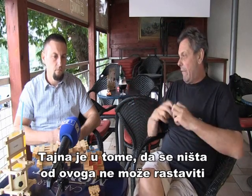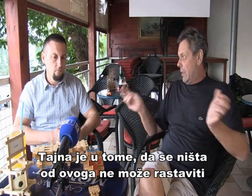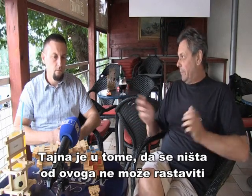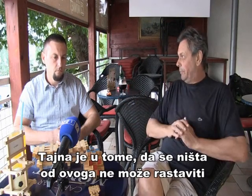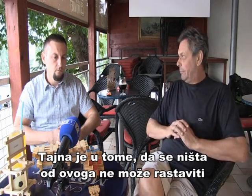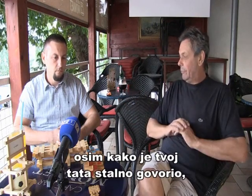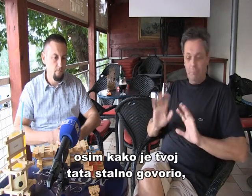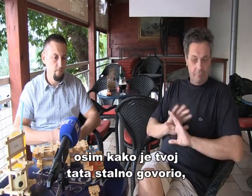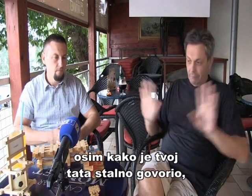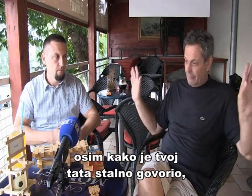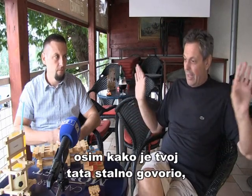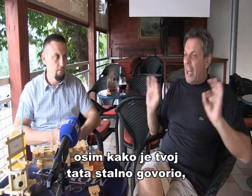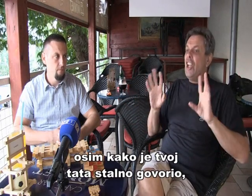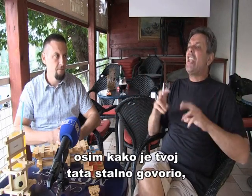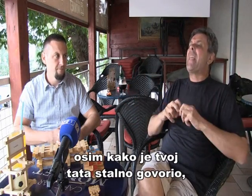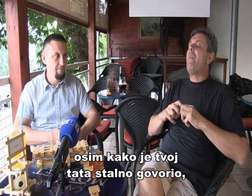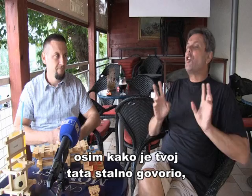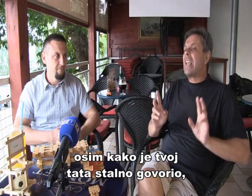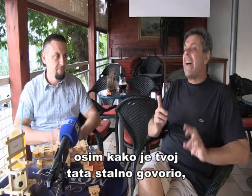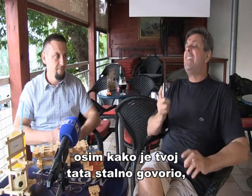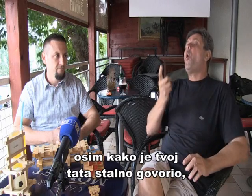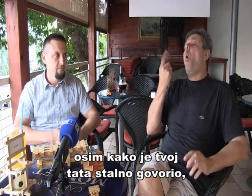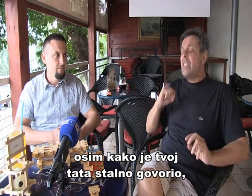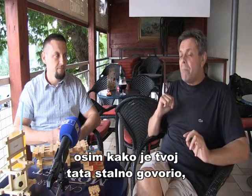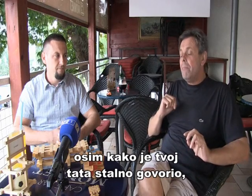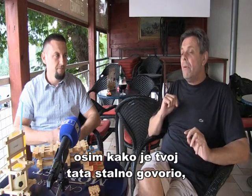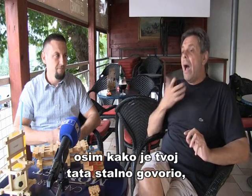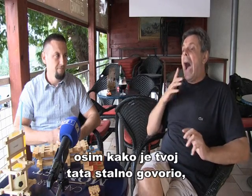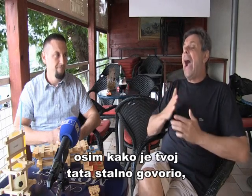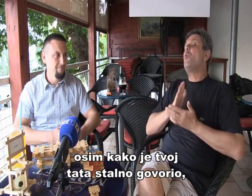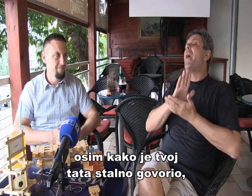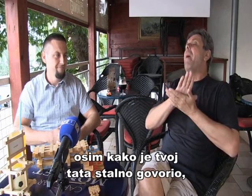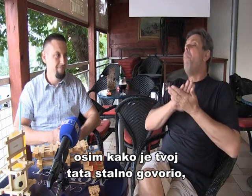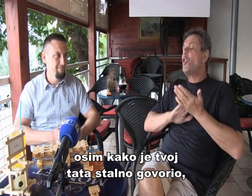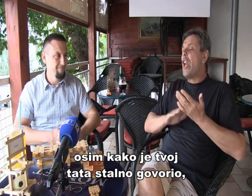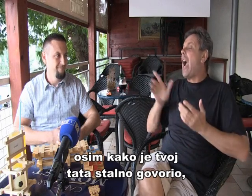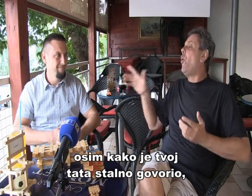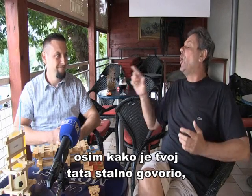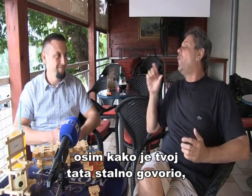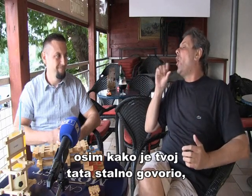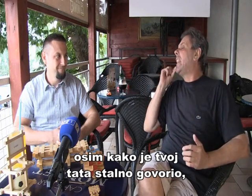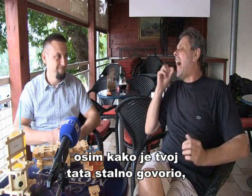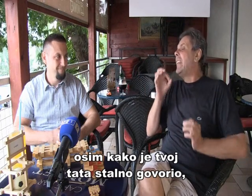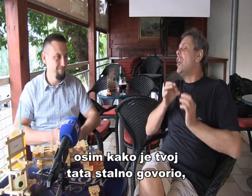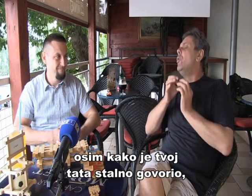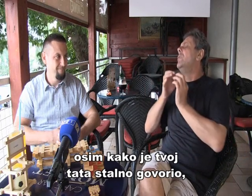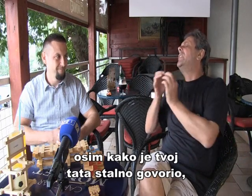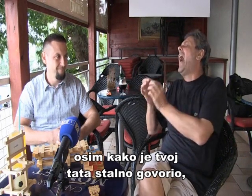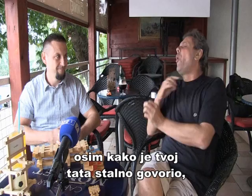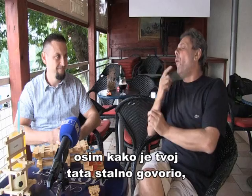rastaviti. Ništa se ne može rastaviti osim ako se ne počne, kako je tvoj tata stalno